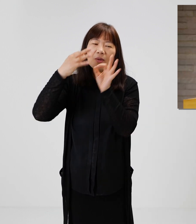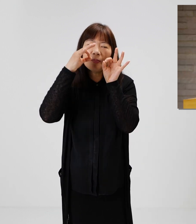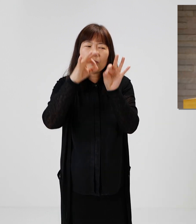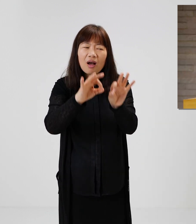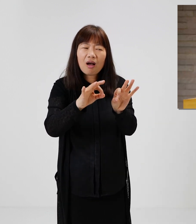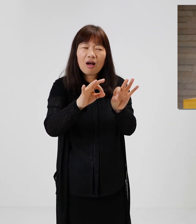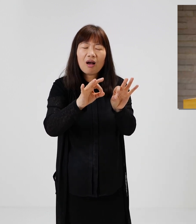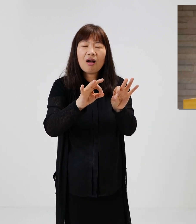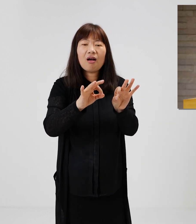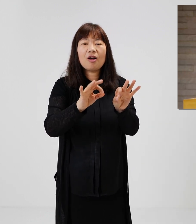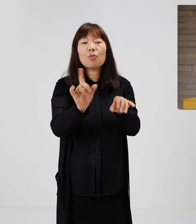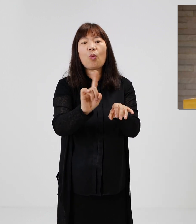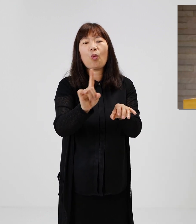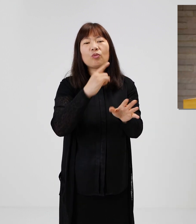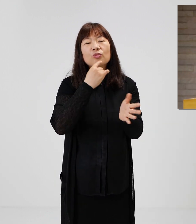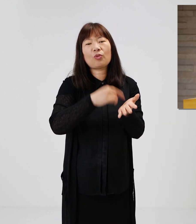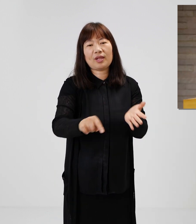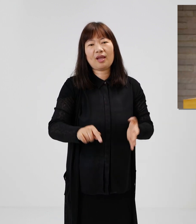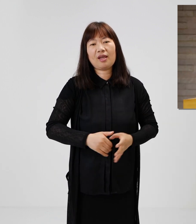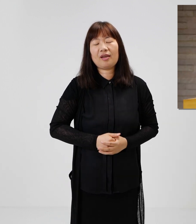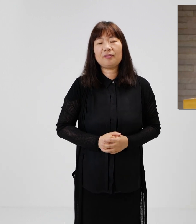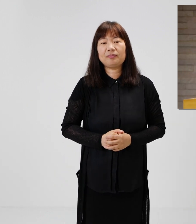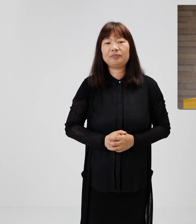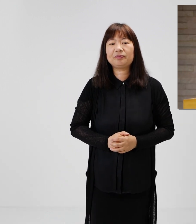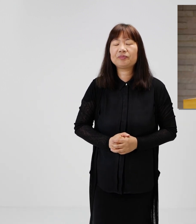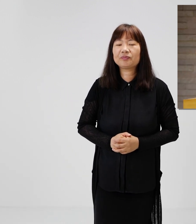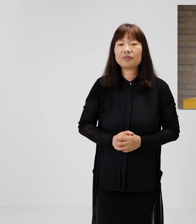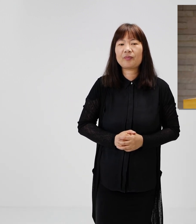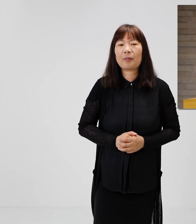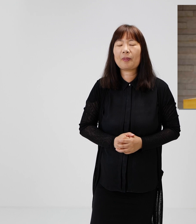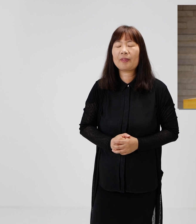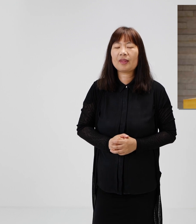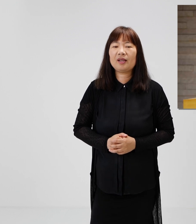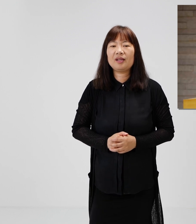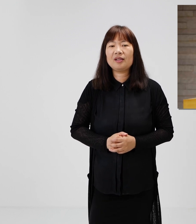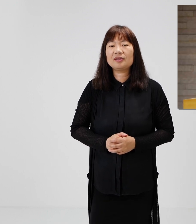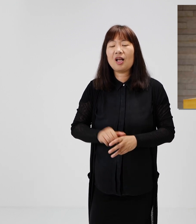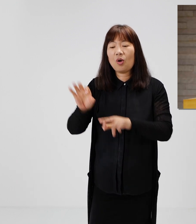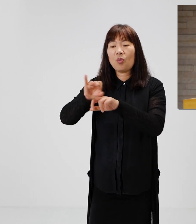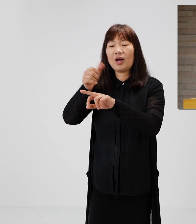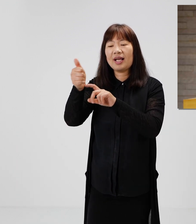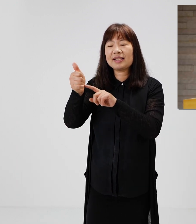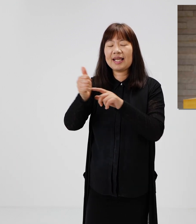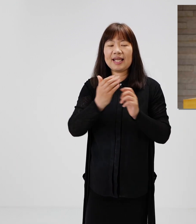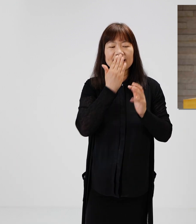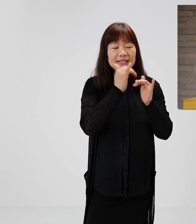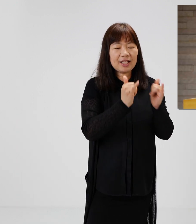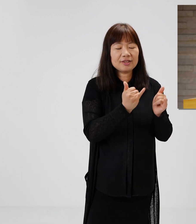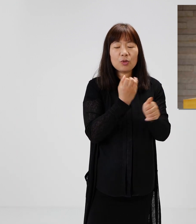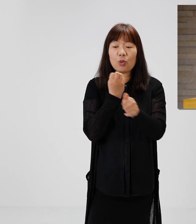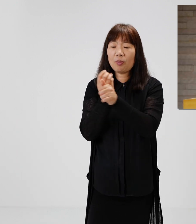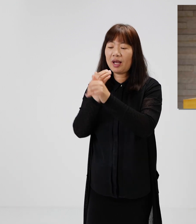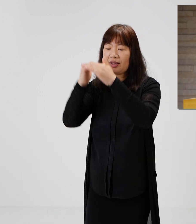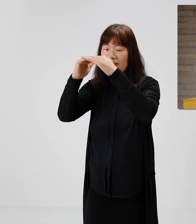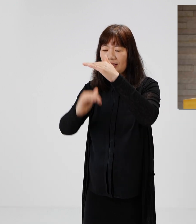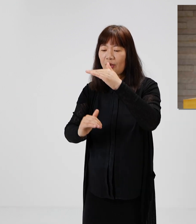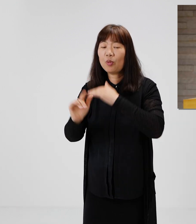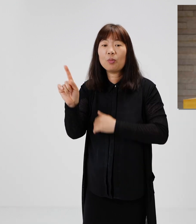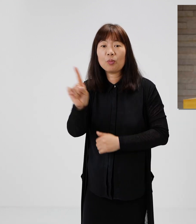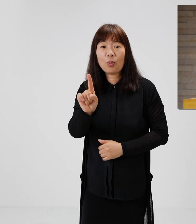보세요. 이들이 상소문을 고발장에다가 써서 올렸는데 내용이